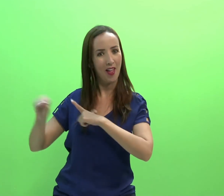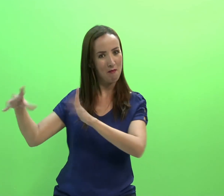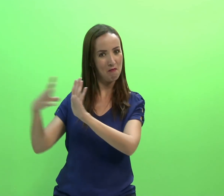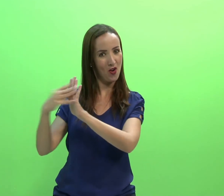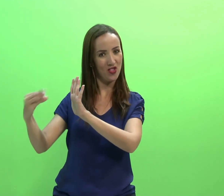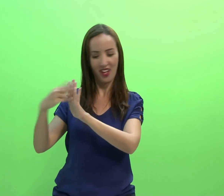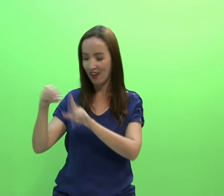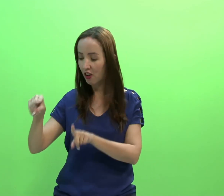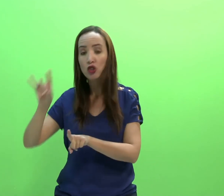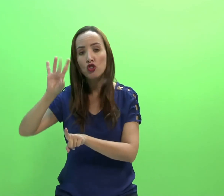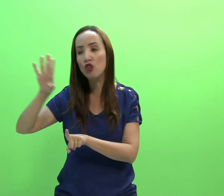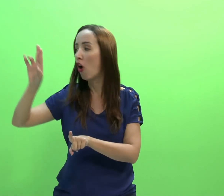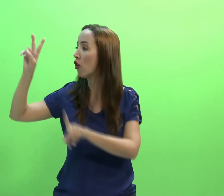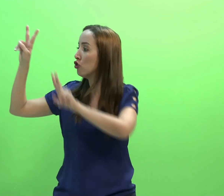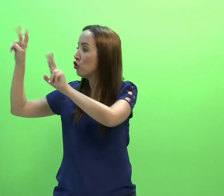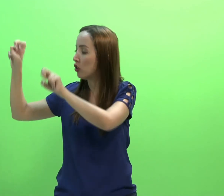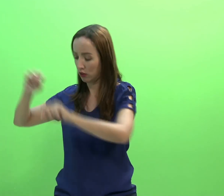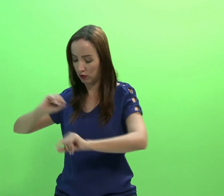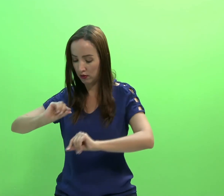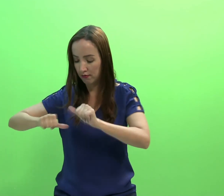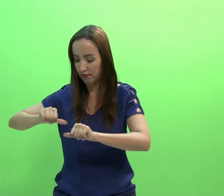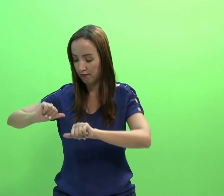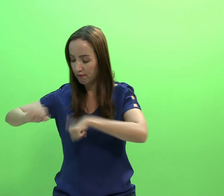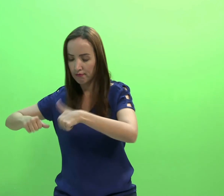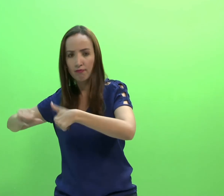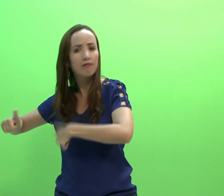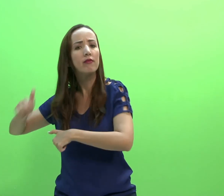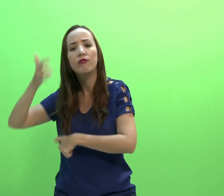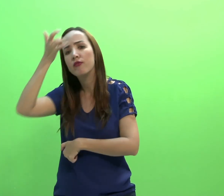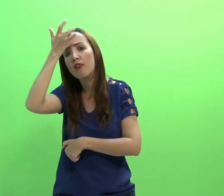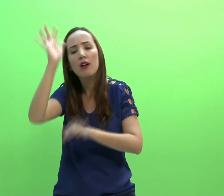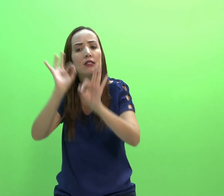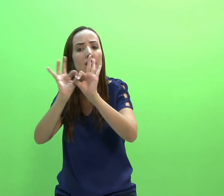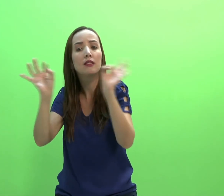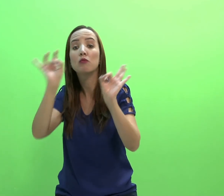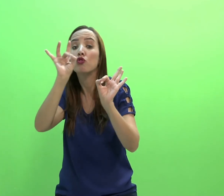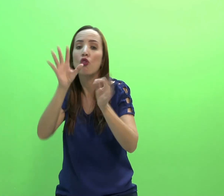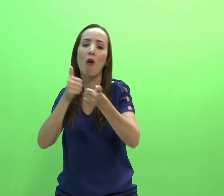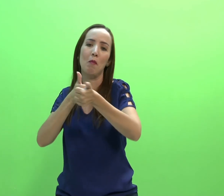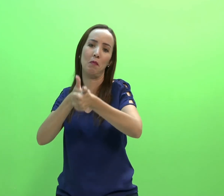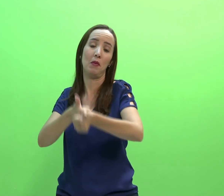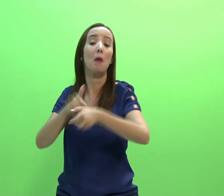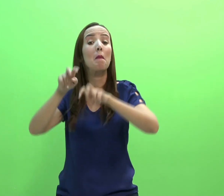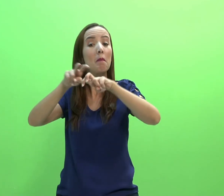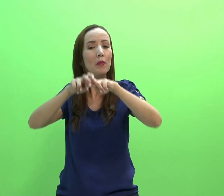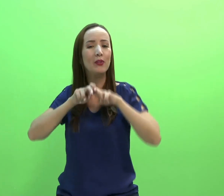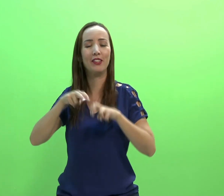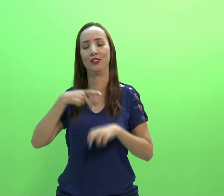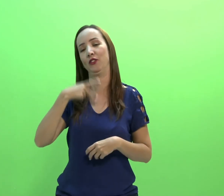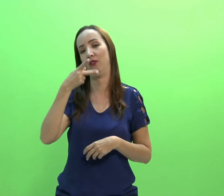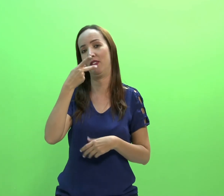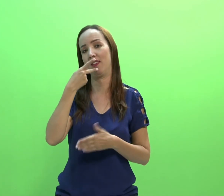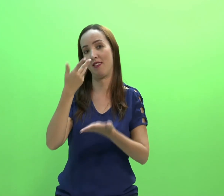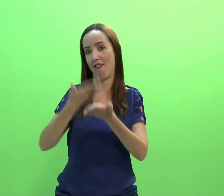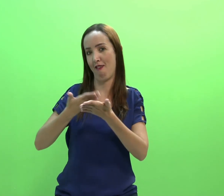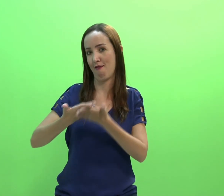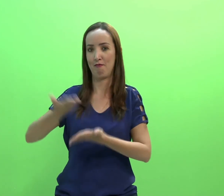resenha, então tem um modelo ali e não pode ser modificado. Tem a referência, tem um modelo específico,